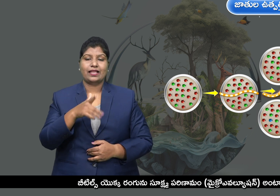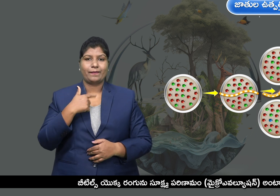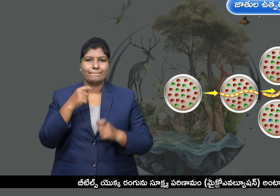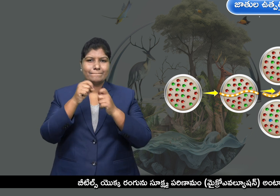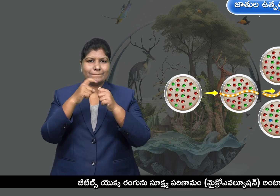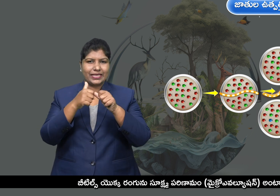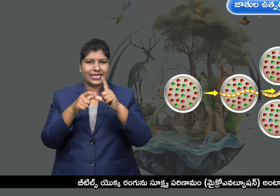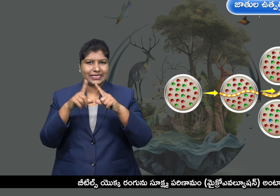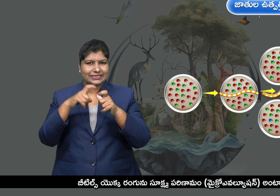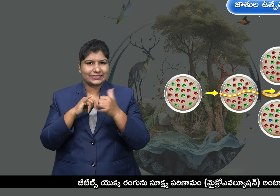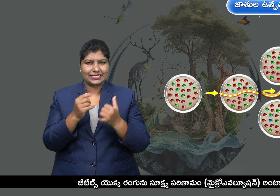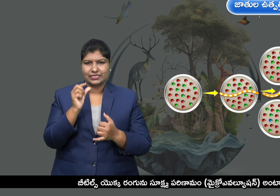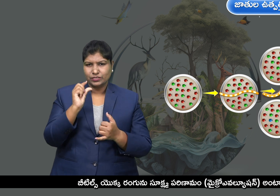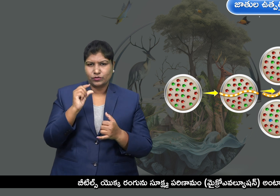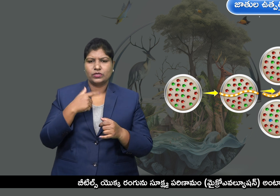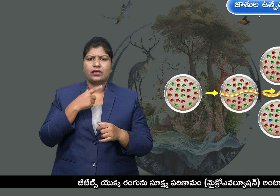పరిణామం మైక్రో ఎవల్యూషన్ అంటారు.